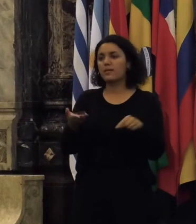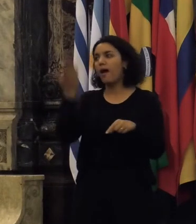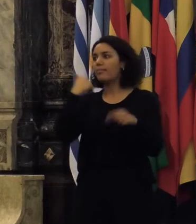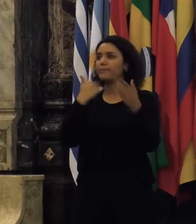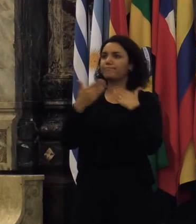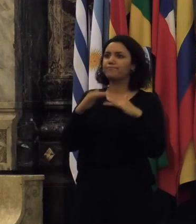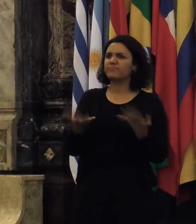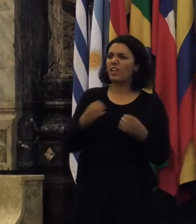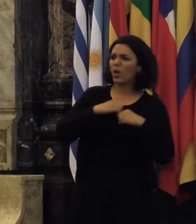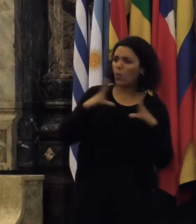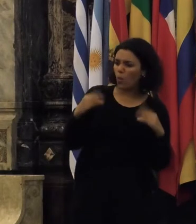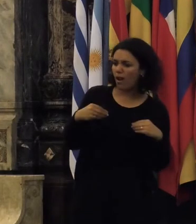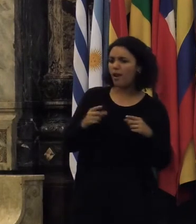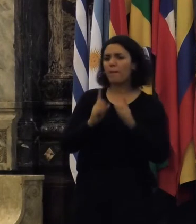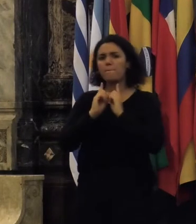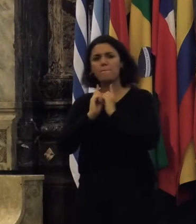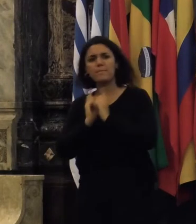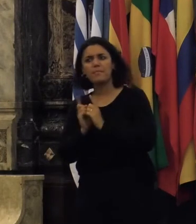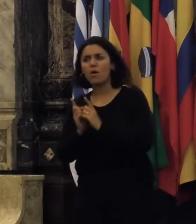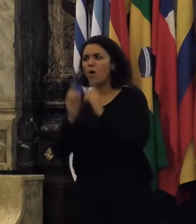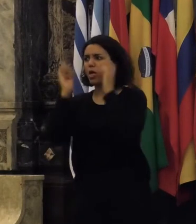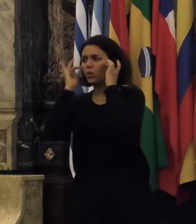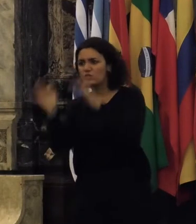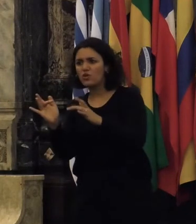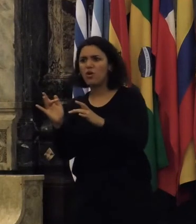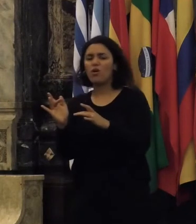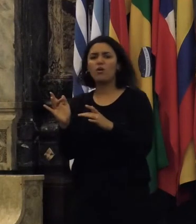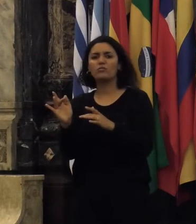lo escolar es lo mismo que lo educativo, que la educación.